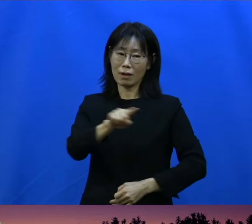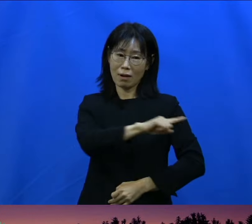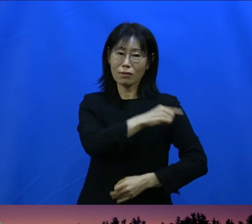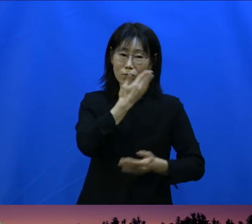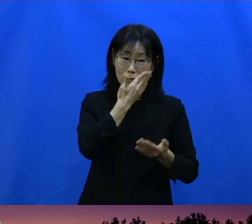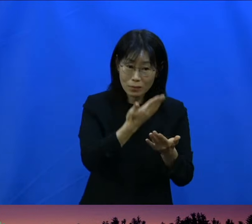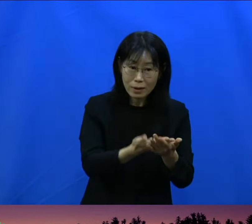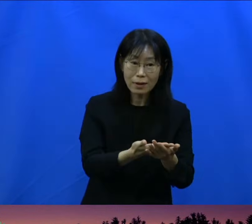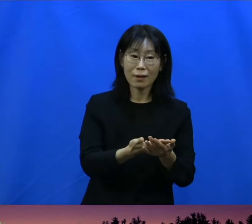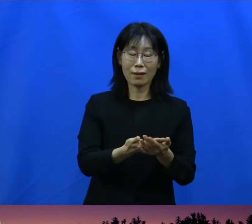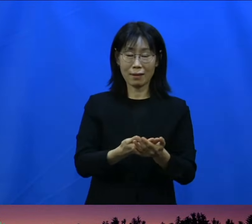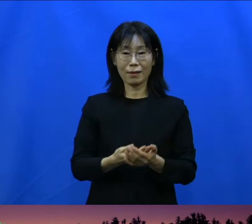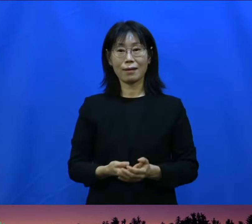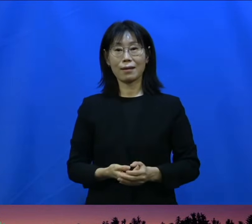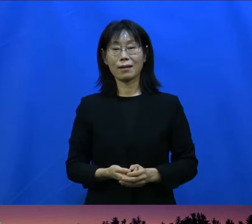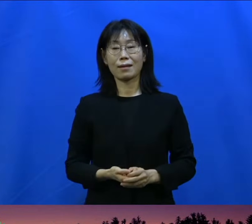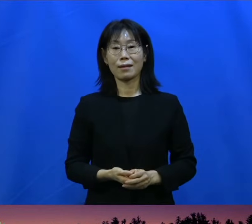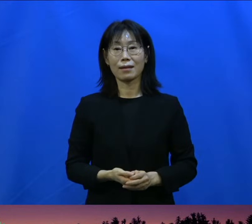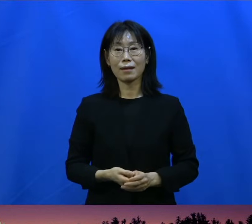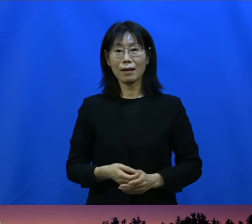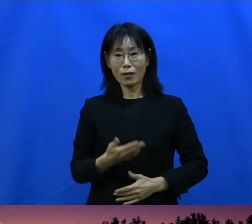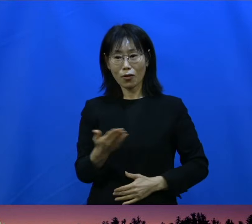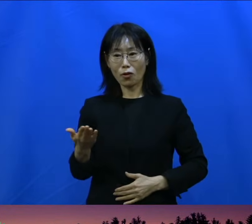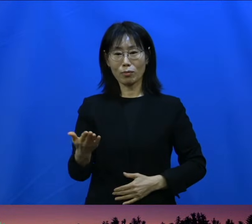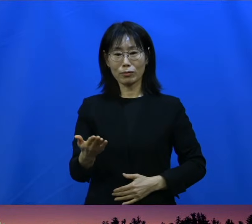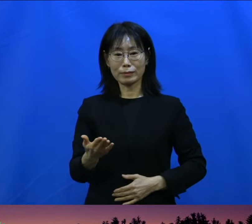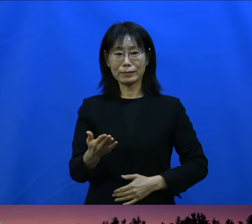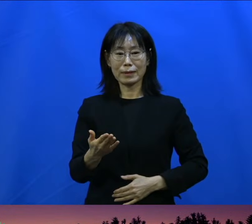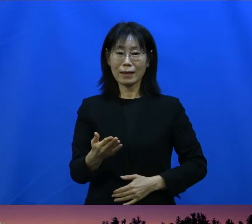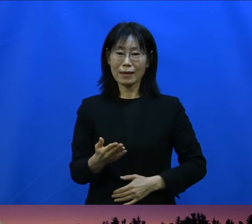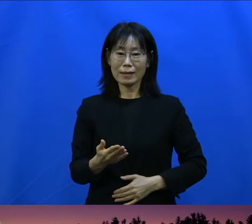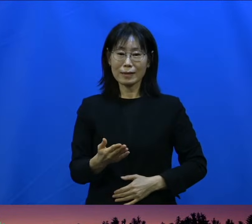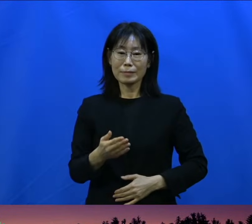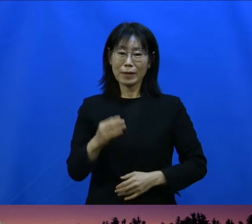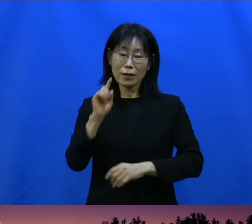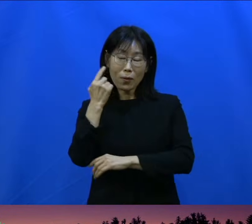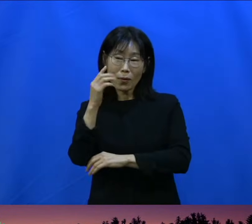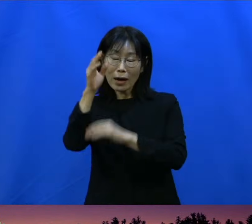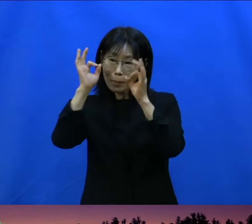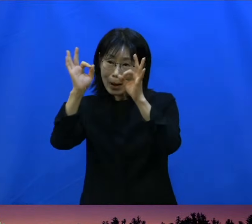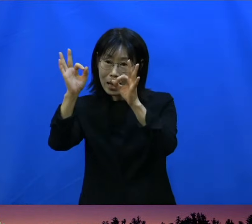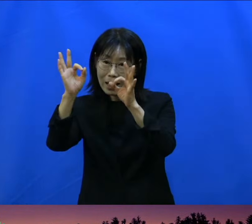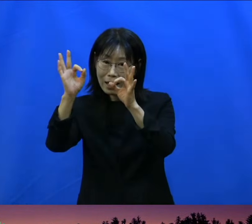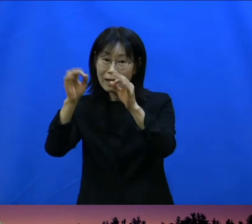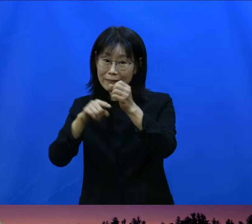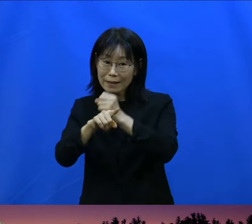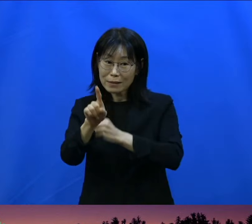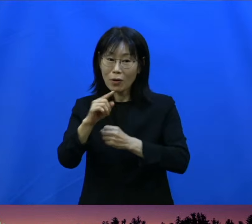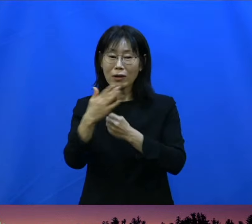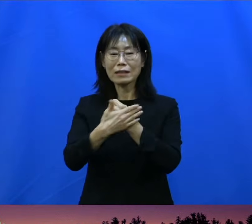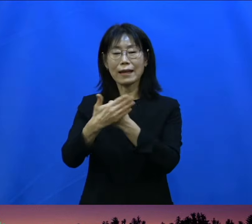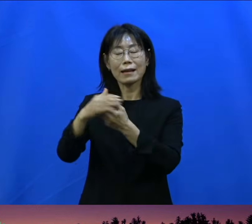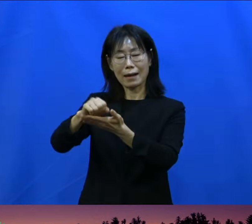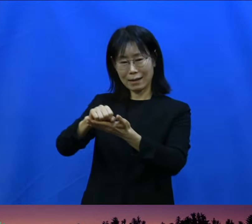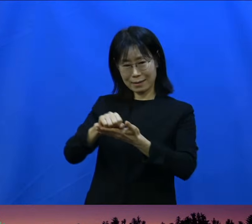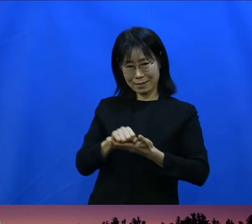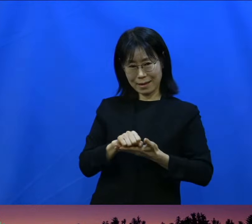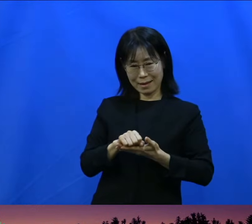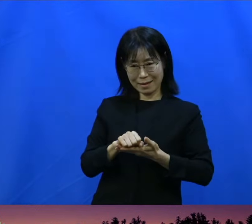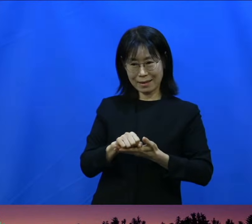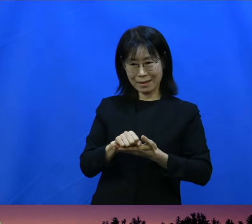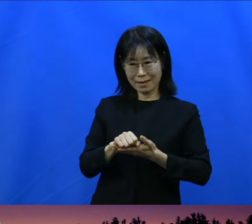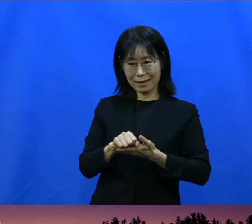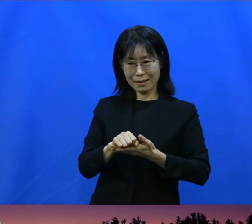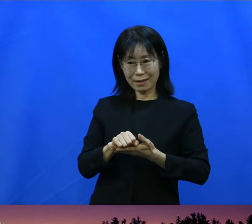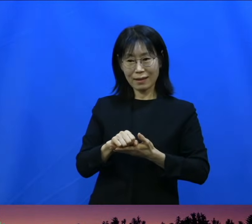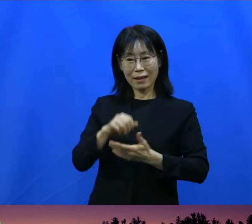이게 우리 오늘 현대적 언어로 얘기하면 은혜를 받는다라고 얘기도 할 수 있죠. 그죠? 영적 사건이 나에게 일어나는 거예요. 하늘과